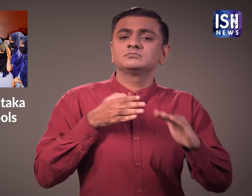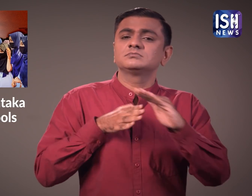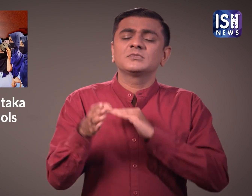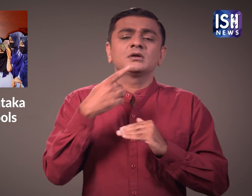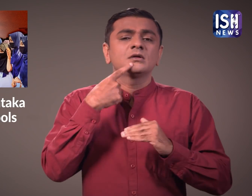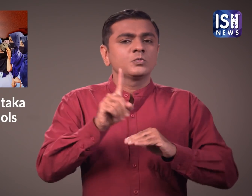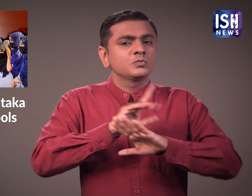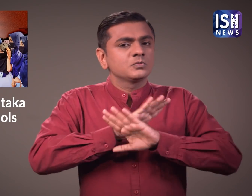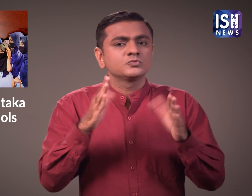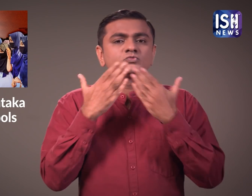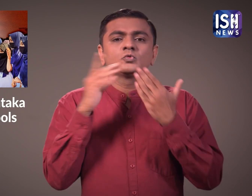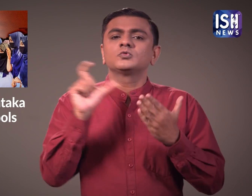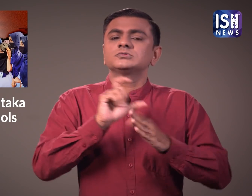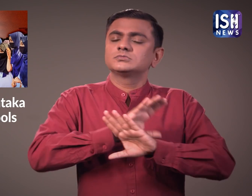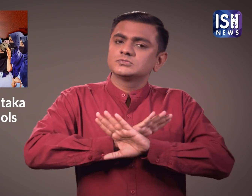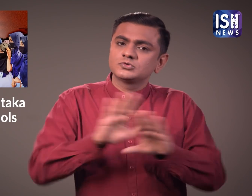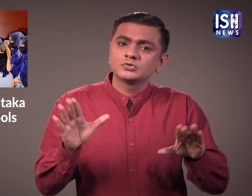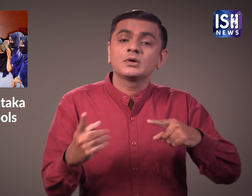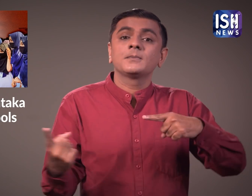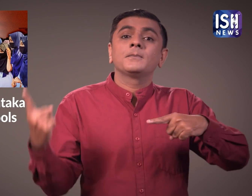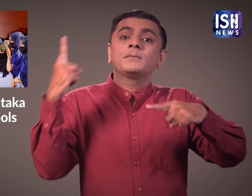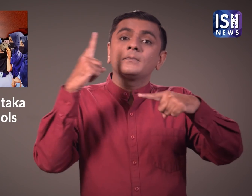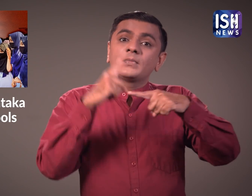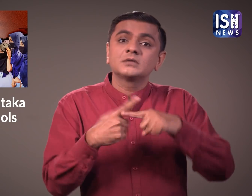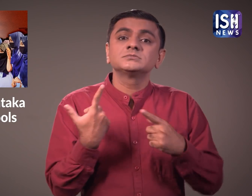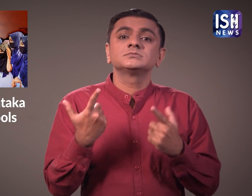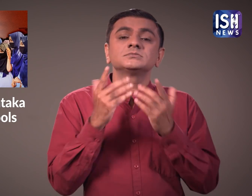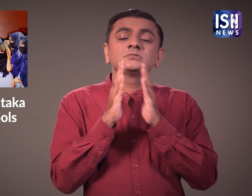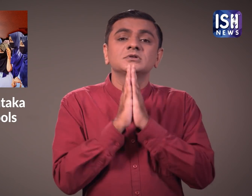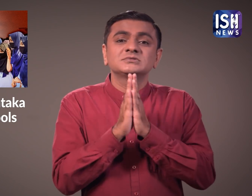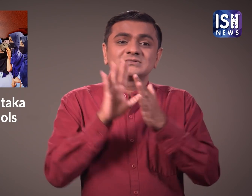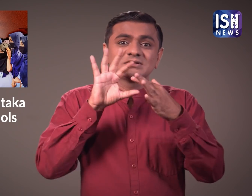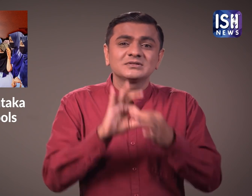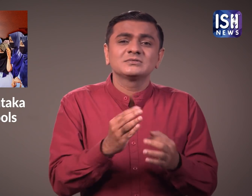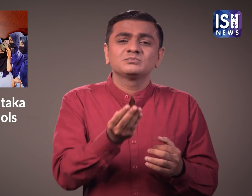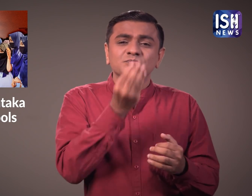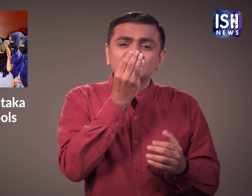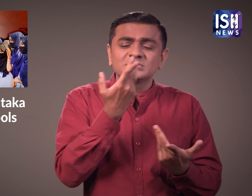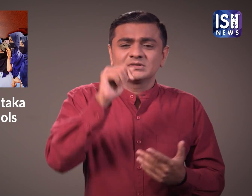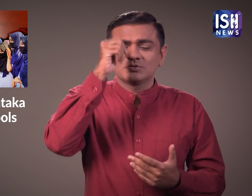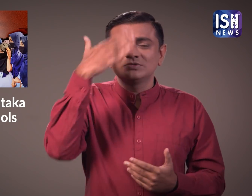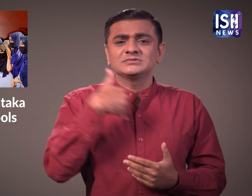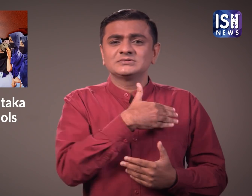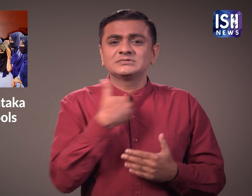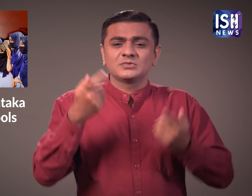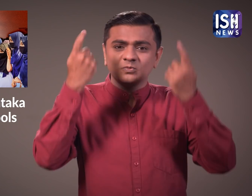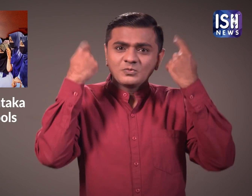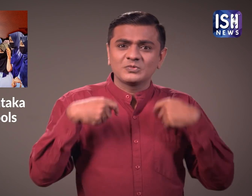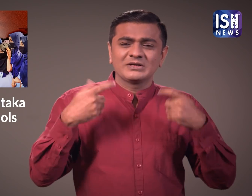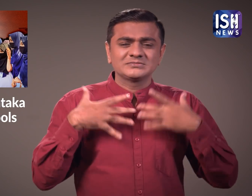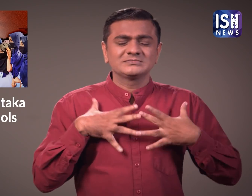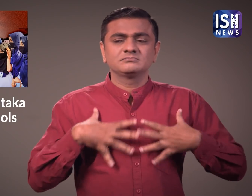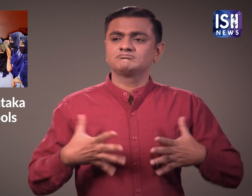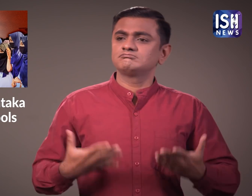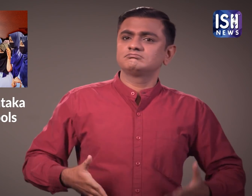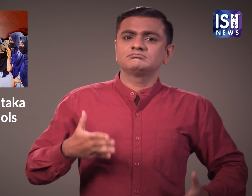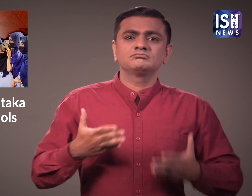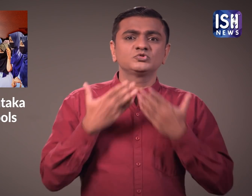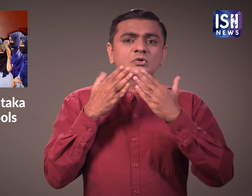नहीं मन्जूर की जाएगी। यहां तब की शैक्षनिक स्थानों पर धार्मिक वस्तुओक की भी अनुमती नहीं होगी। सार्वजनिक स्थानों पर